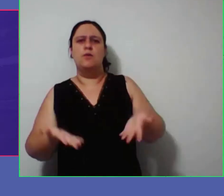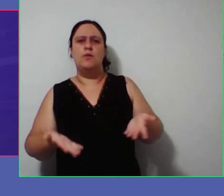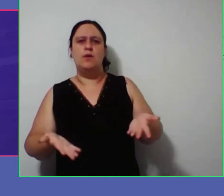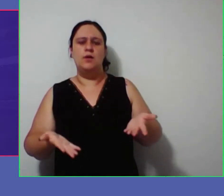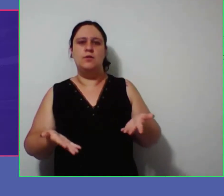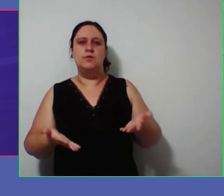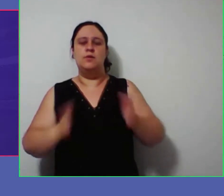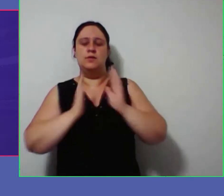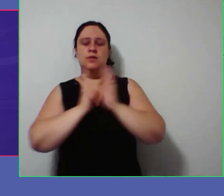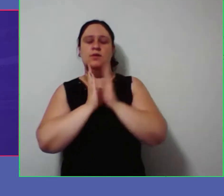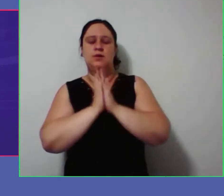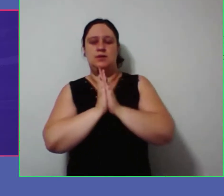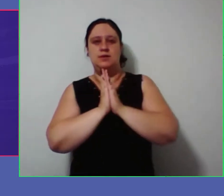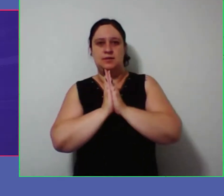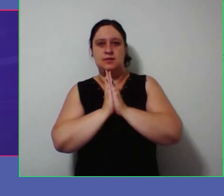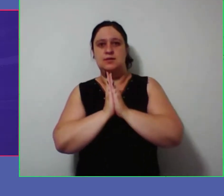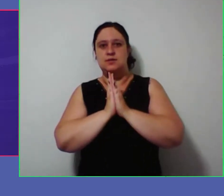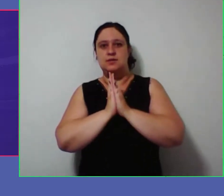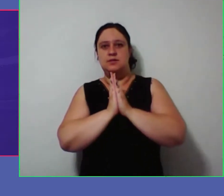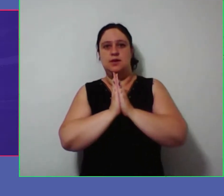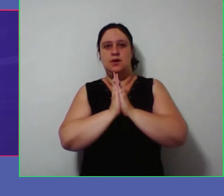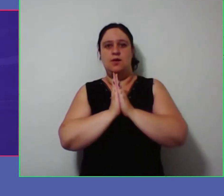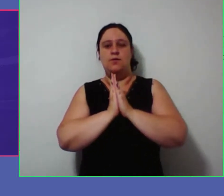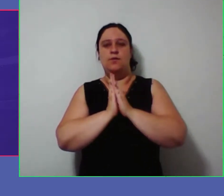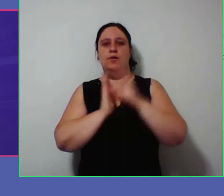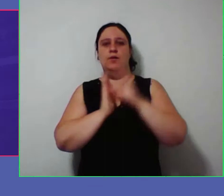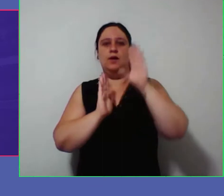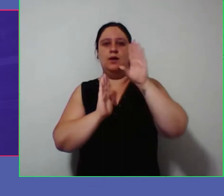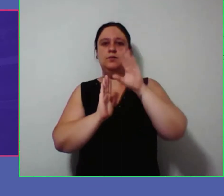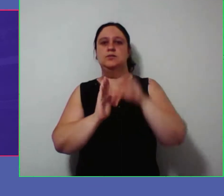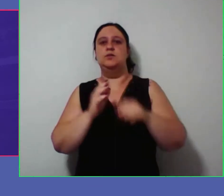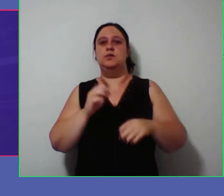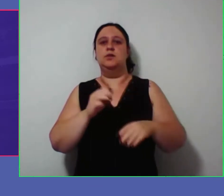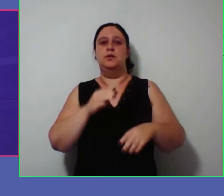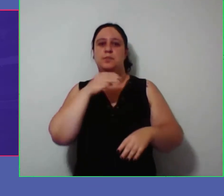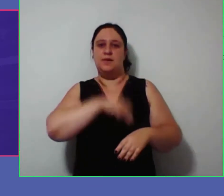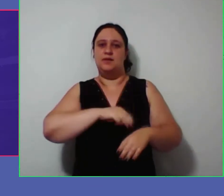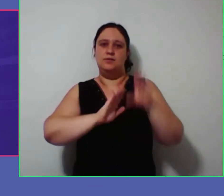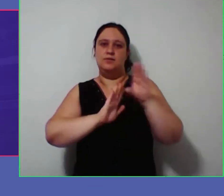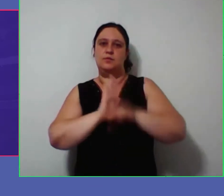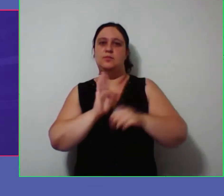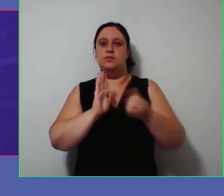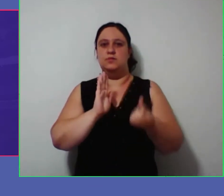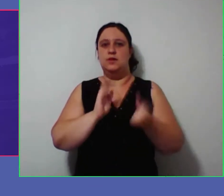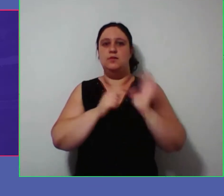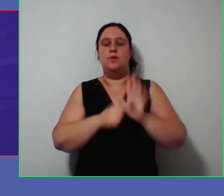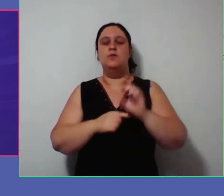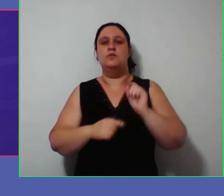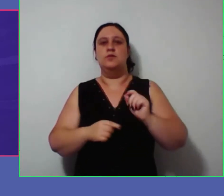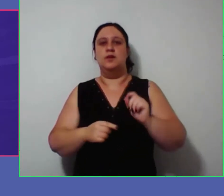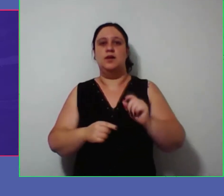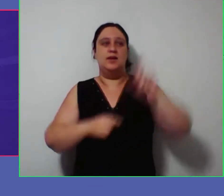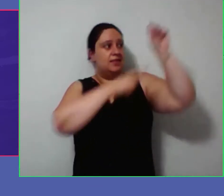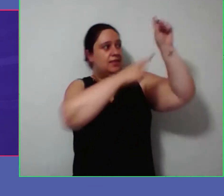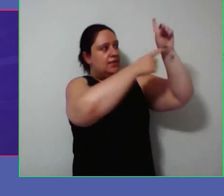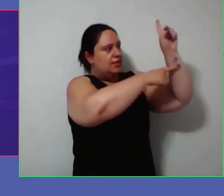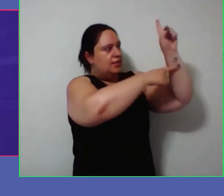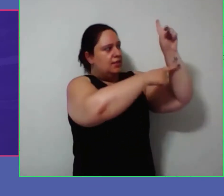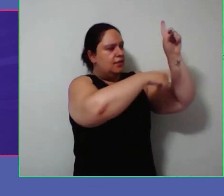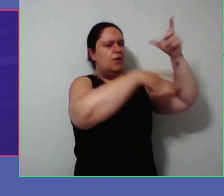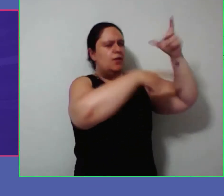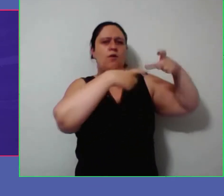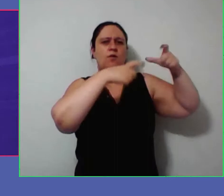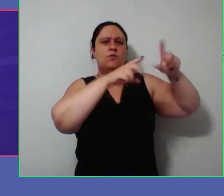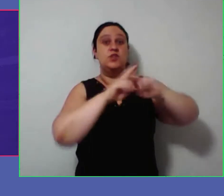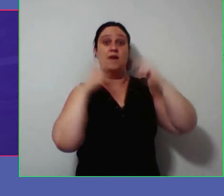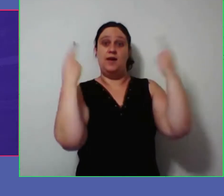mostra que a vontade de Deus é feita onde está o reino de Deus. Onde há governo celestial, a